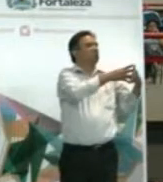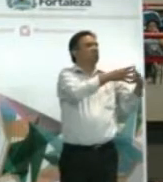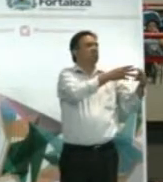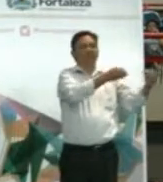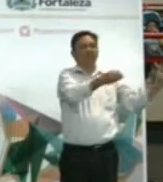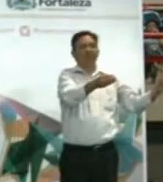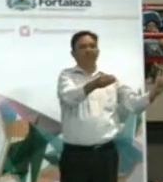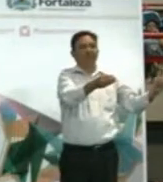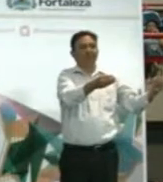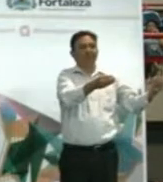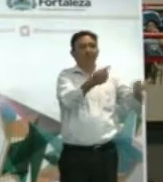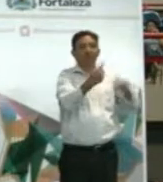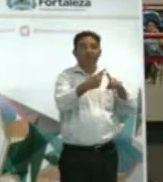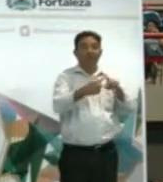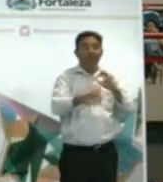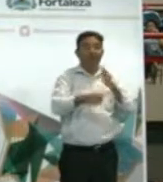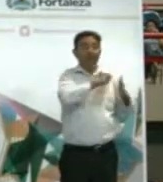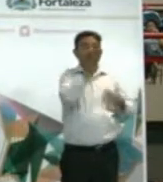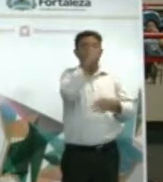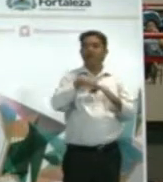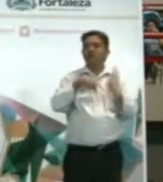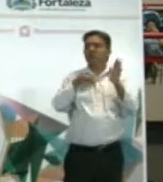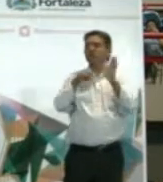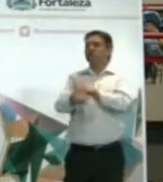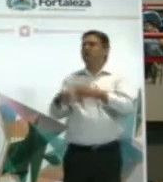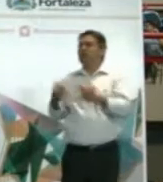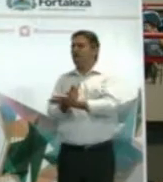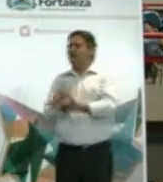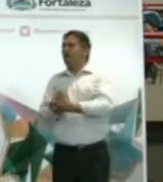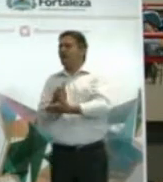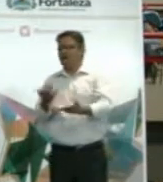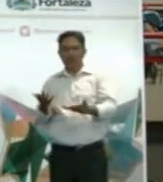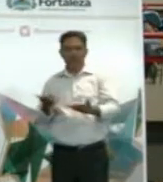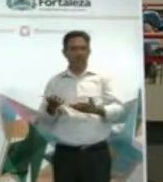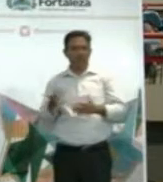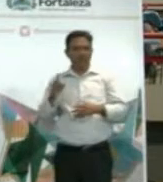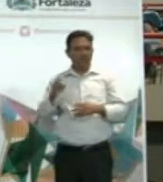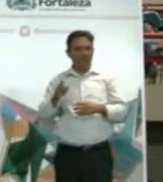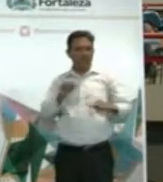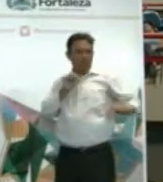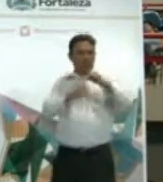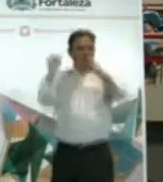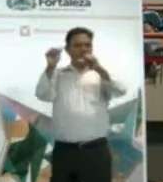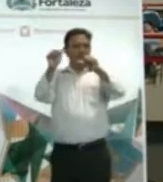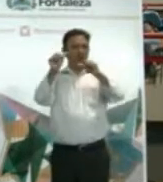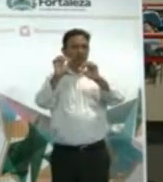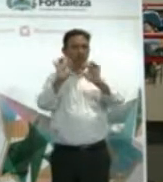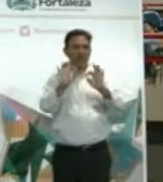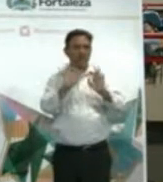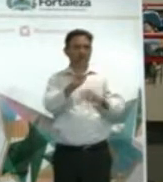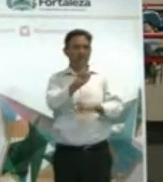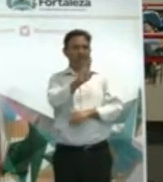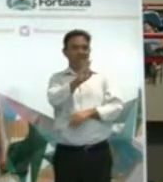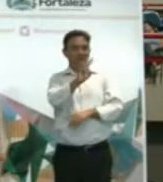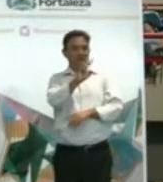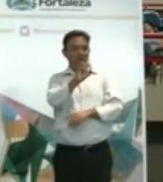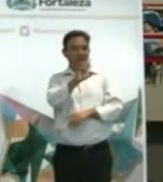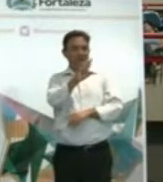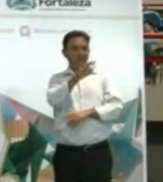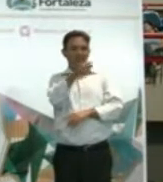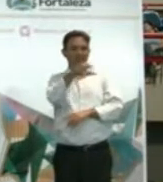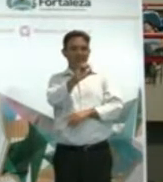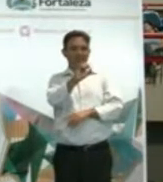cenário porque questionou o que estava errado na época. Aí os caras vêm dizer que isso é revolução. A gente tem que